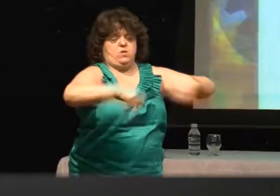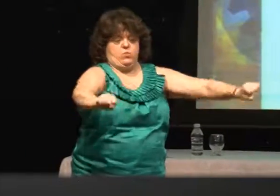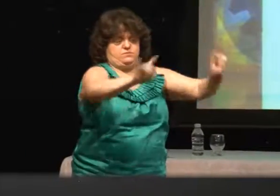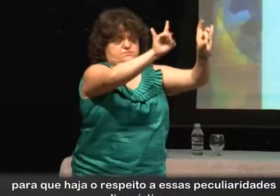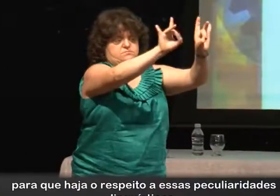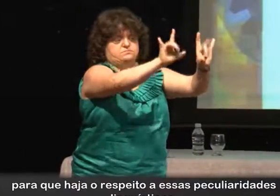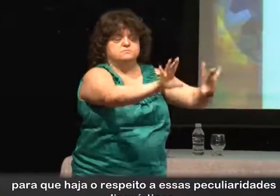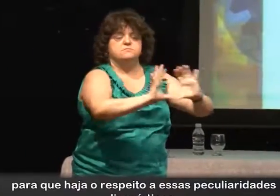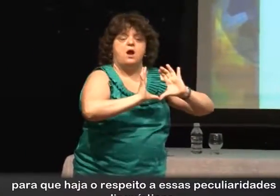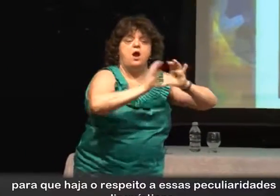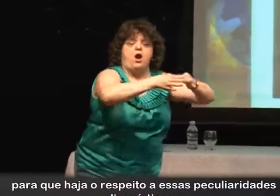para que haja